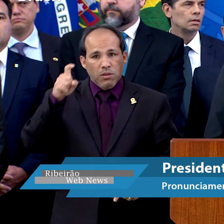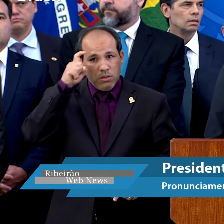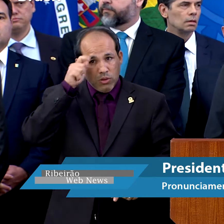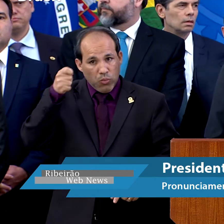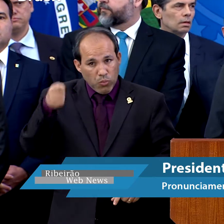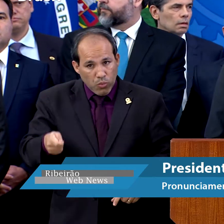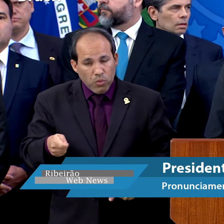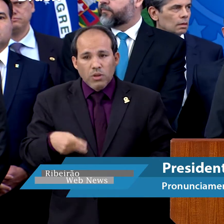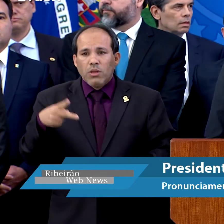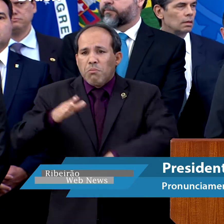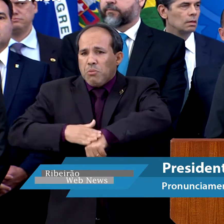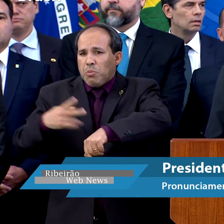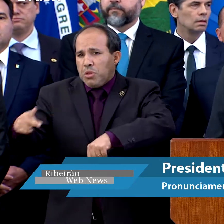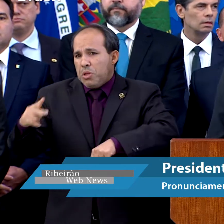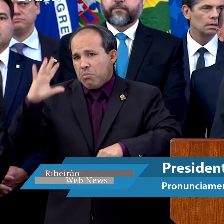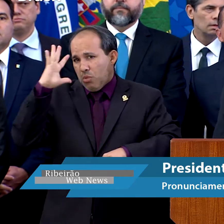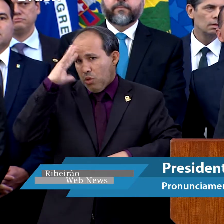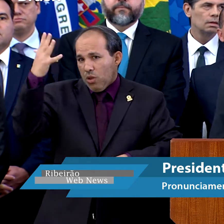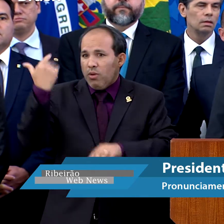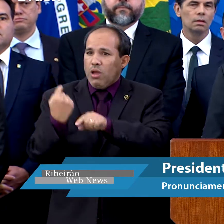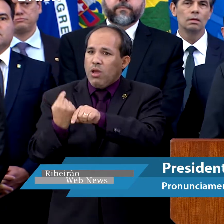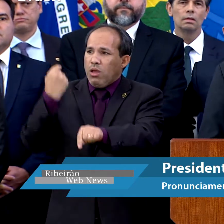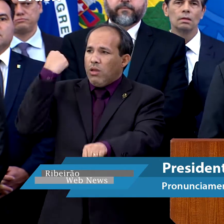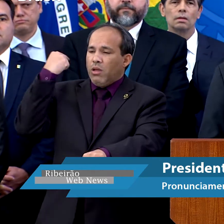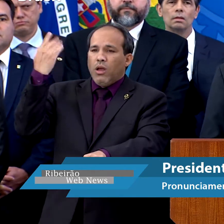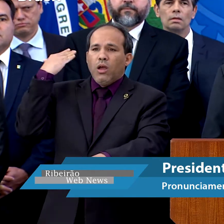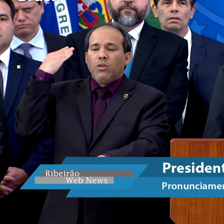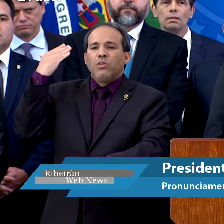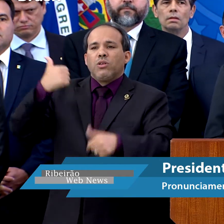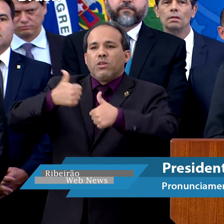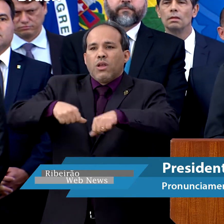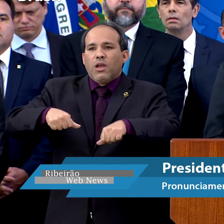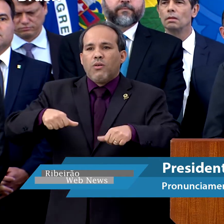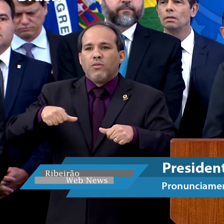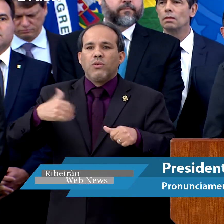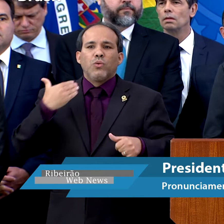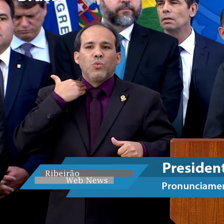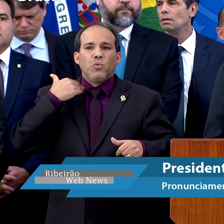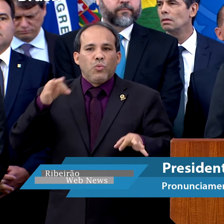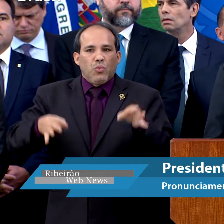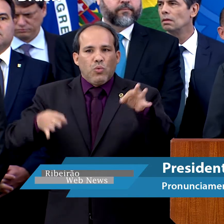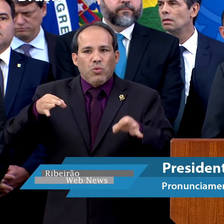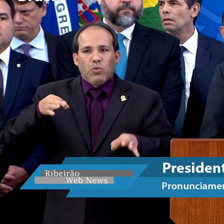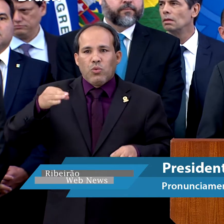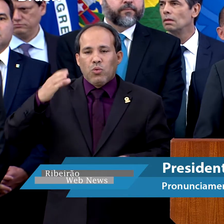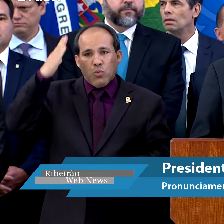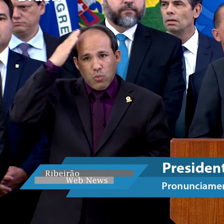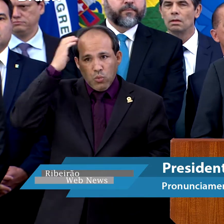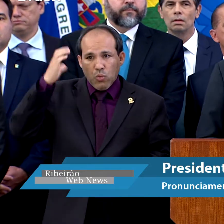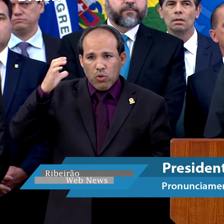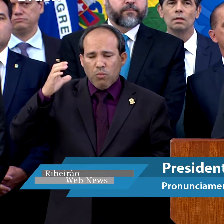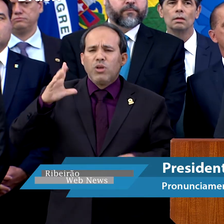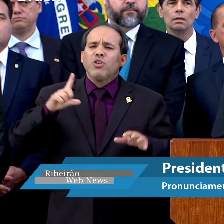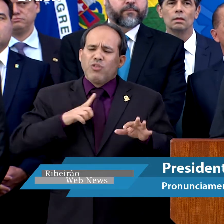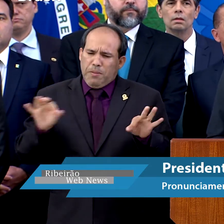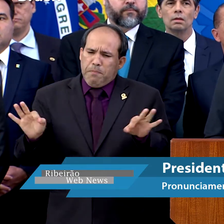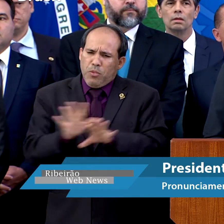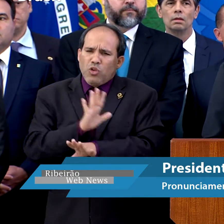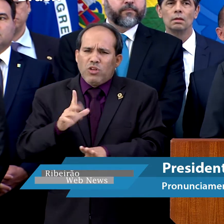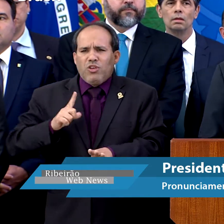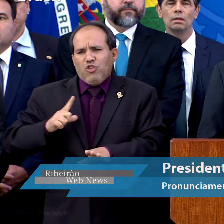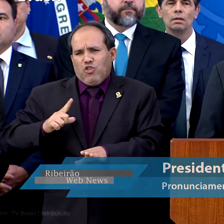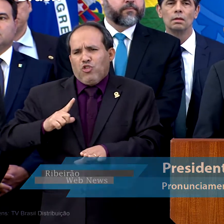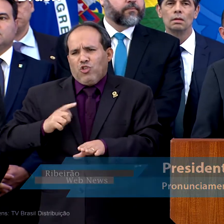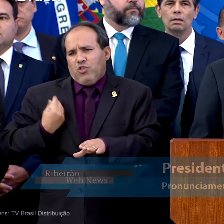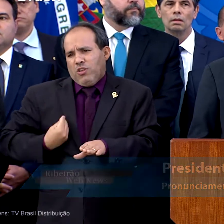decisões e nada vara federal de curitiba a lava-jato já existia